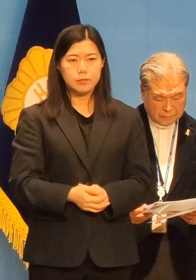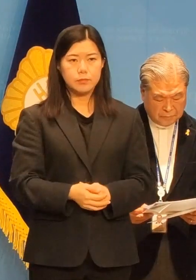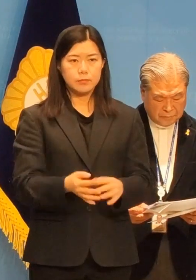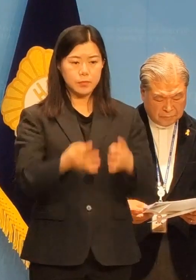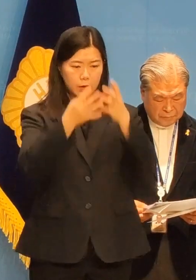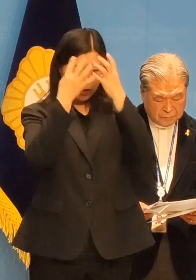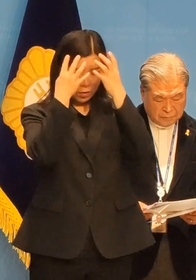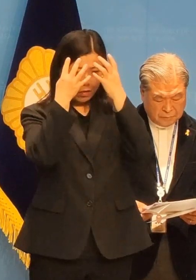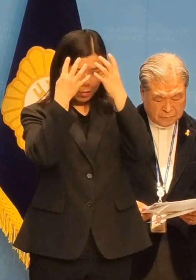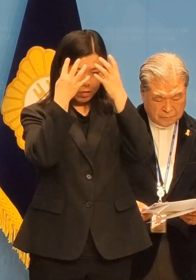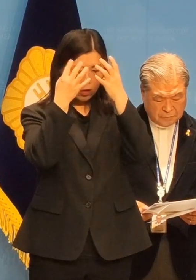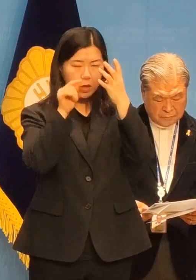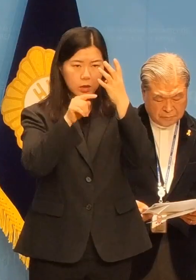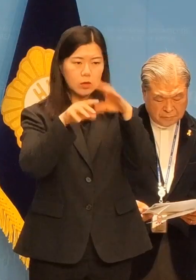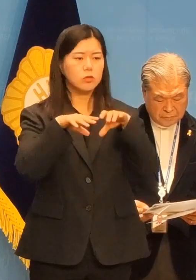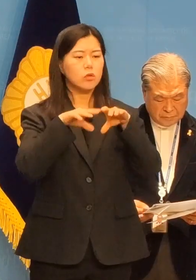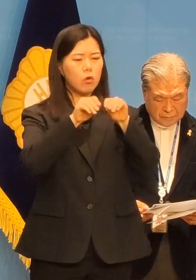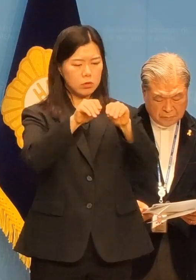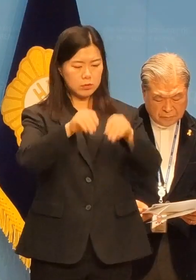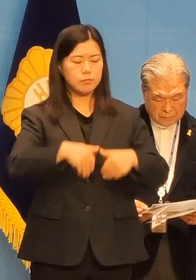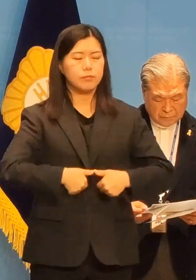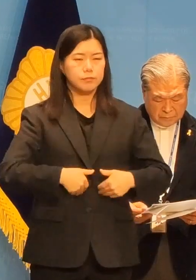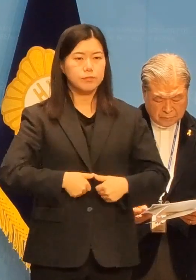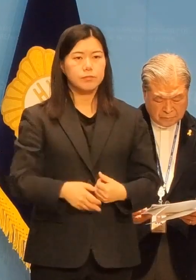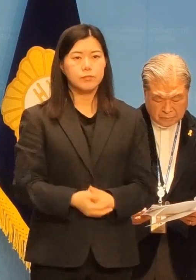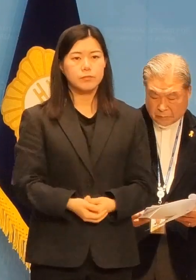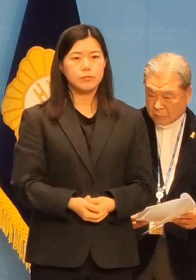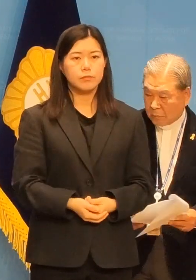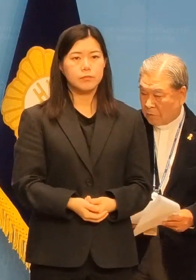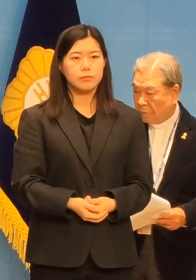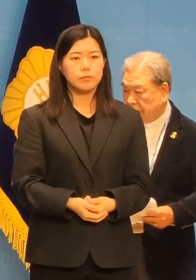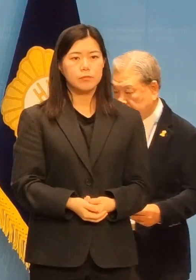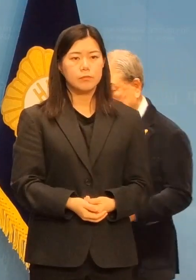형의 집행을 정지해야 마땅합니다.